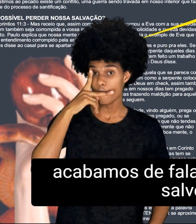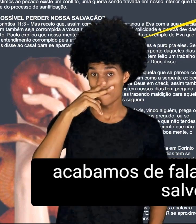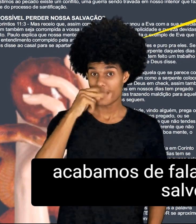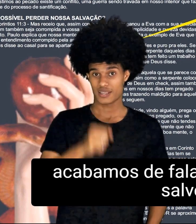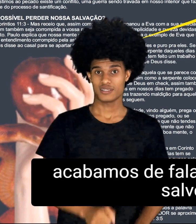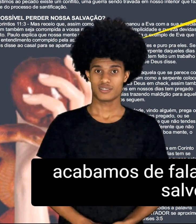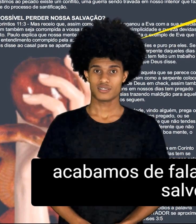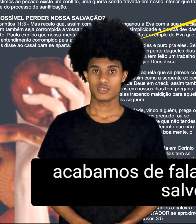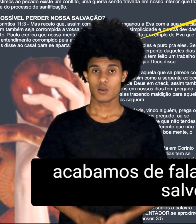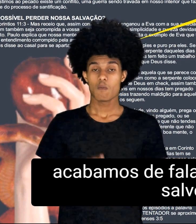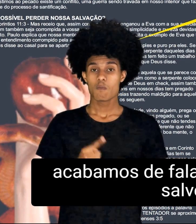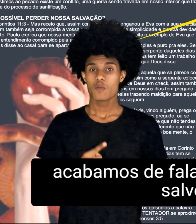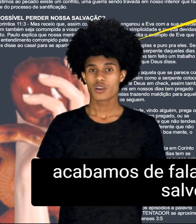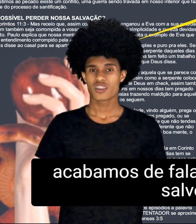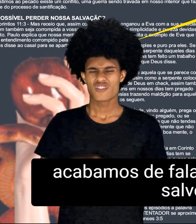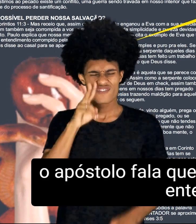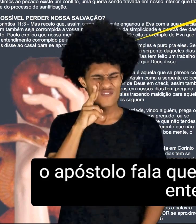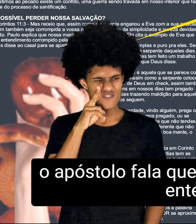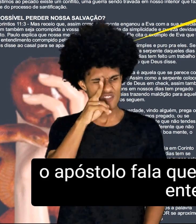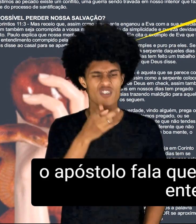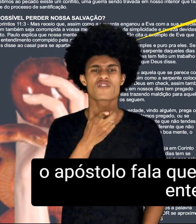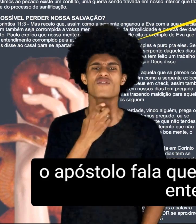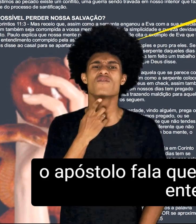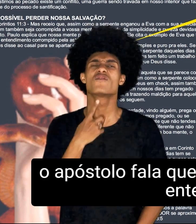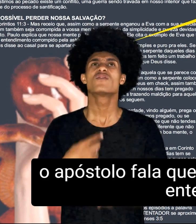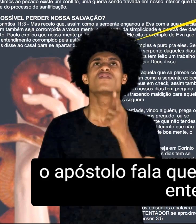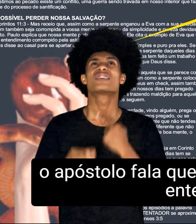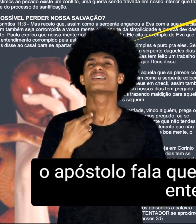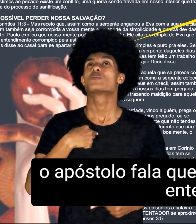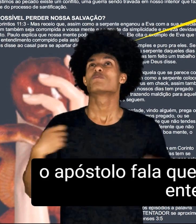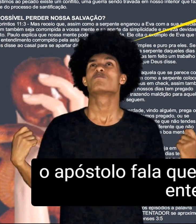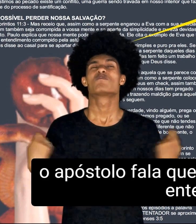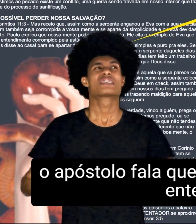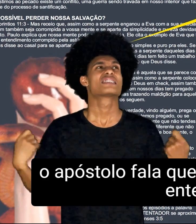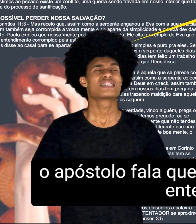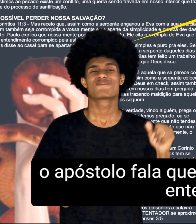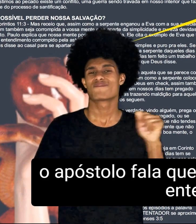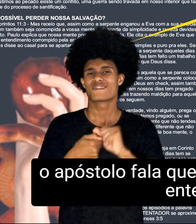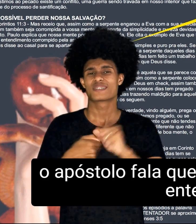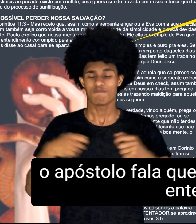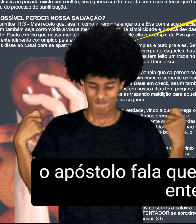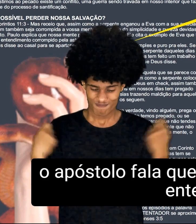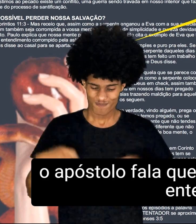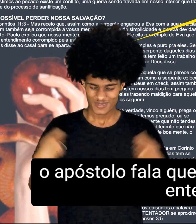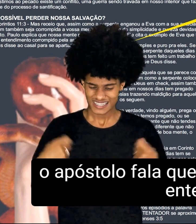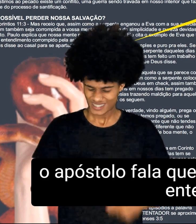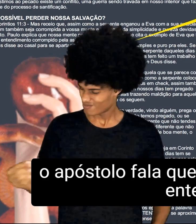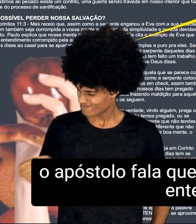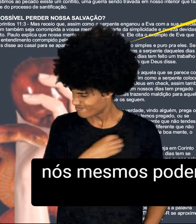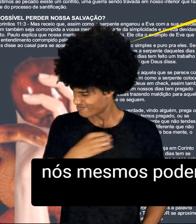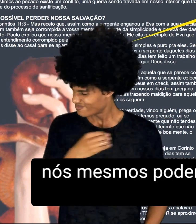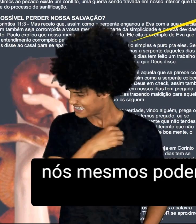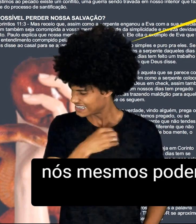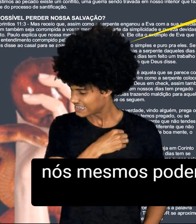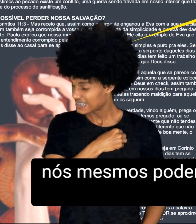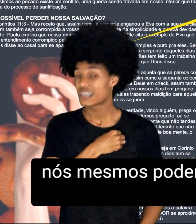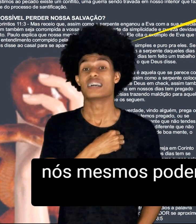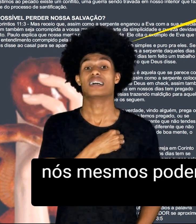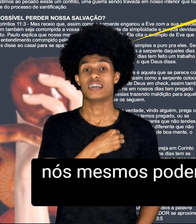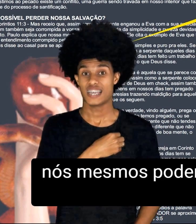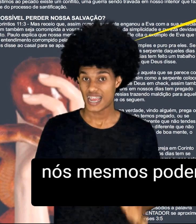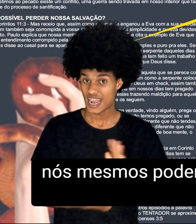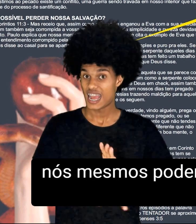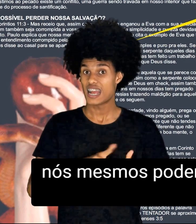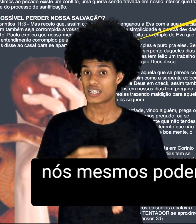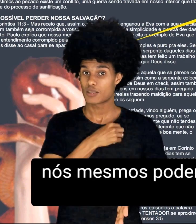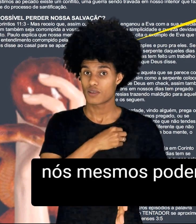isso. Uma vez salvo, salvo para frente. O apóstolo fala que guardou a sua fé. Desta feita, entendemos que nós podemos nós